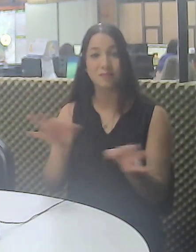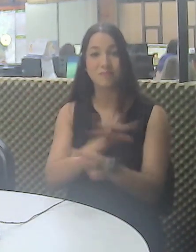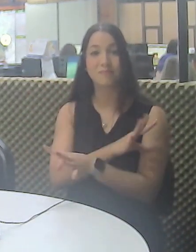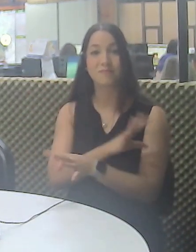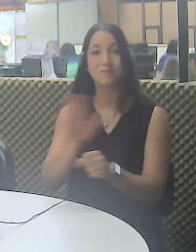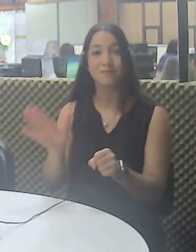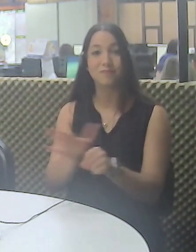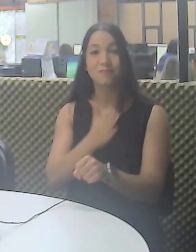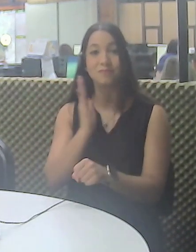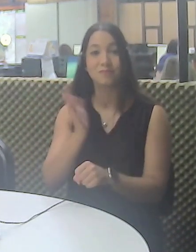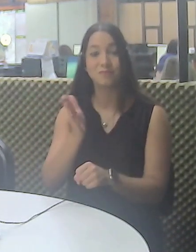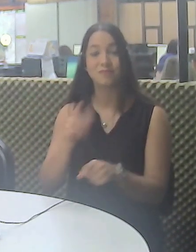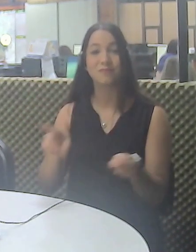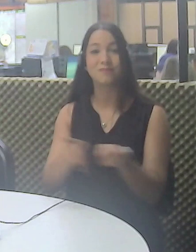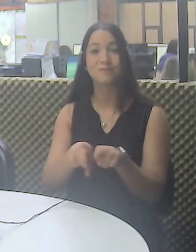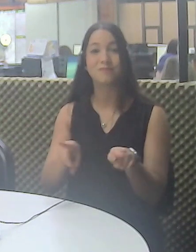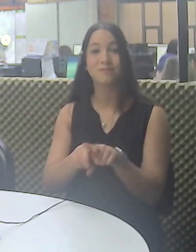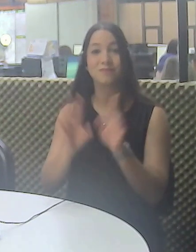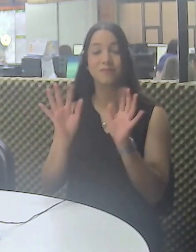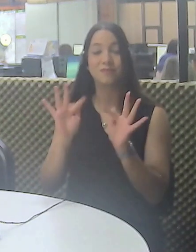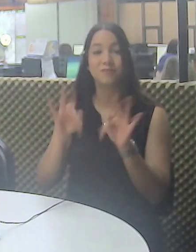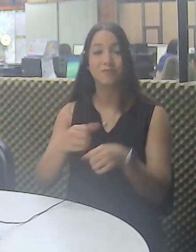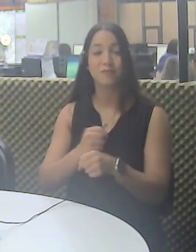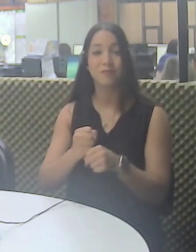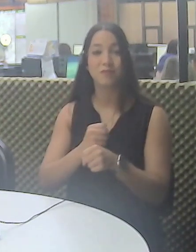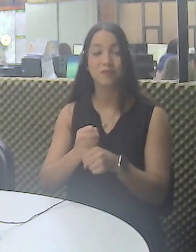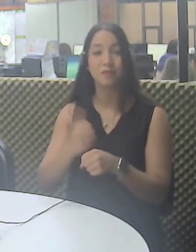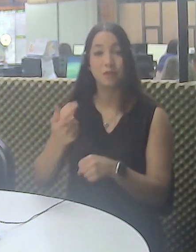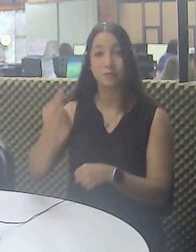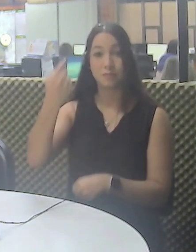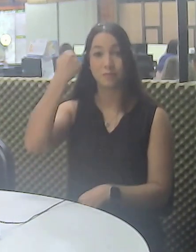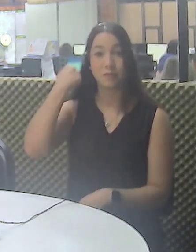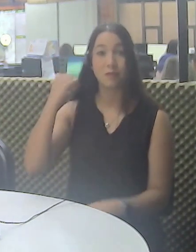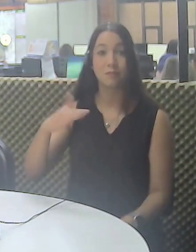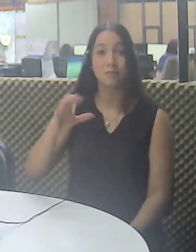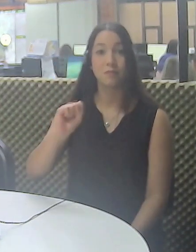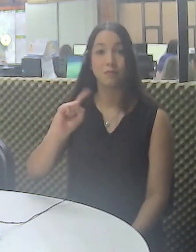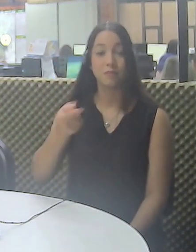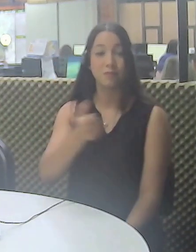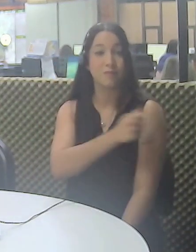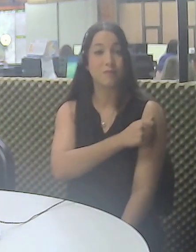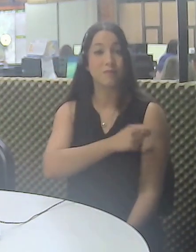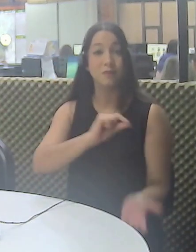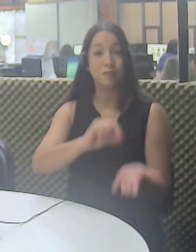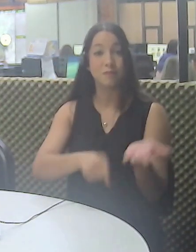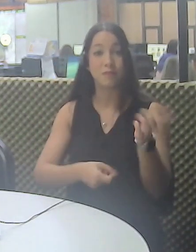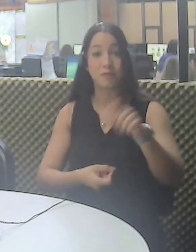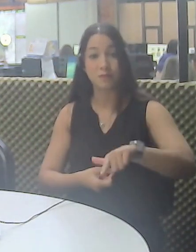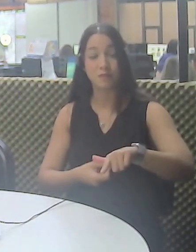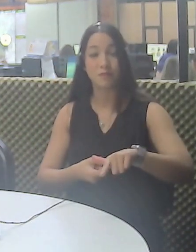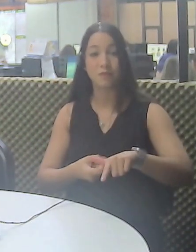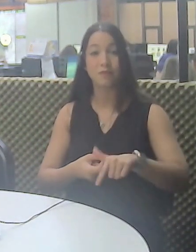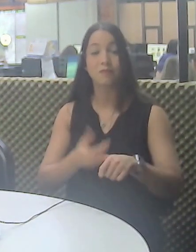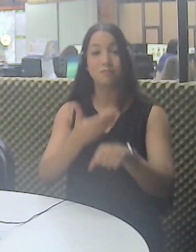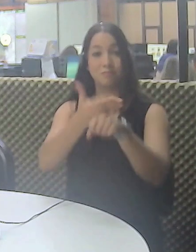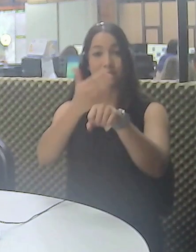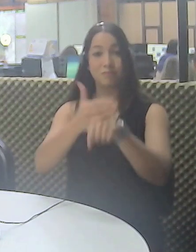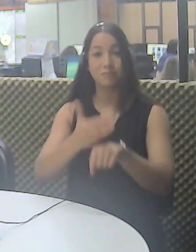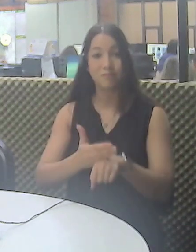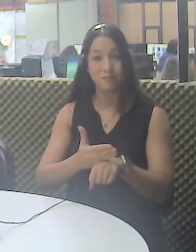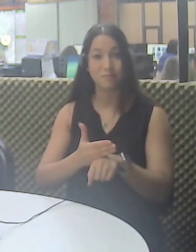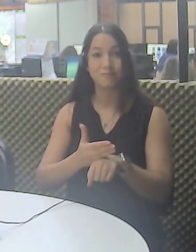vagas preenchidas. Além disso, no fim de ano, mais de 8 mil alunos fizeram a rematrícula nessas